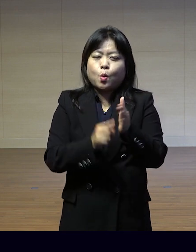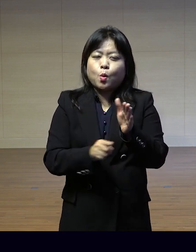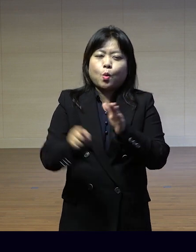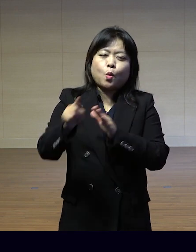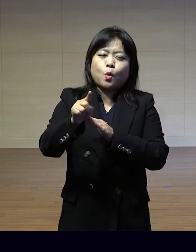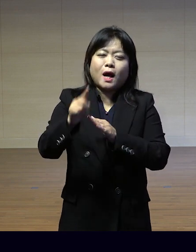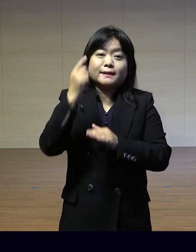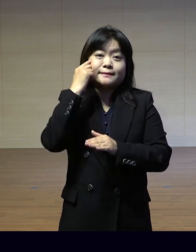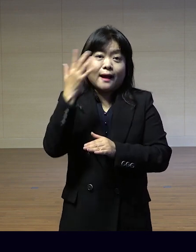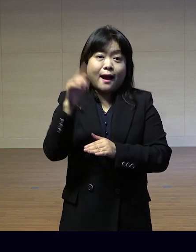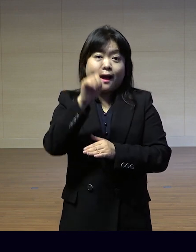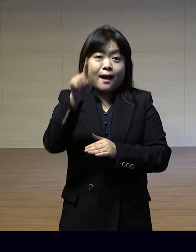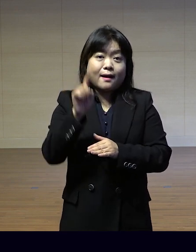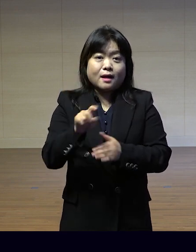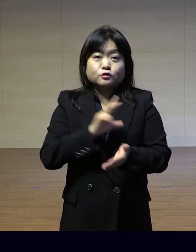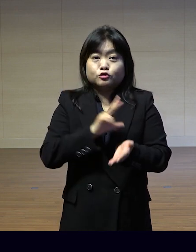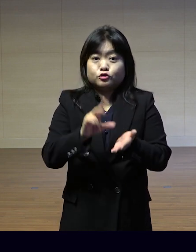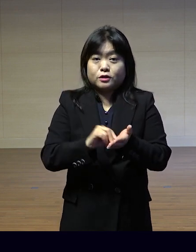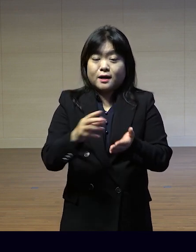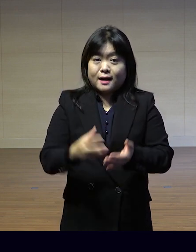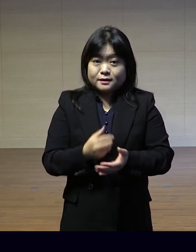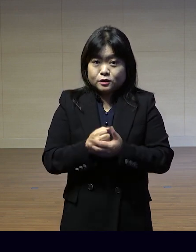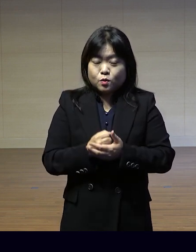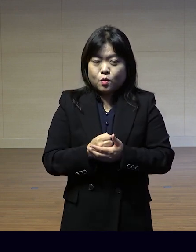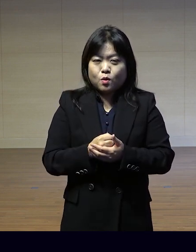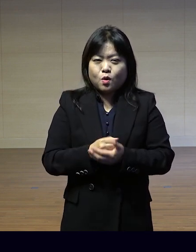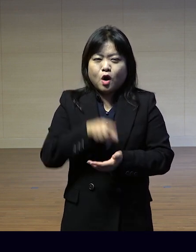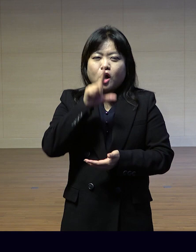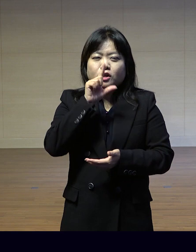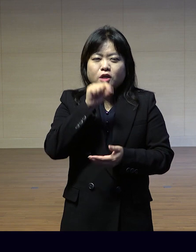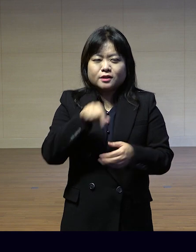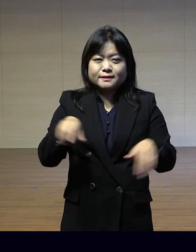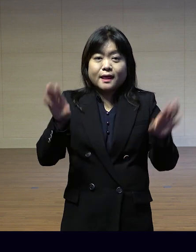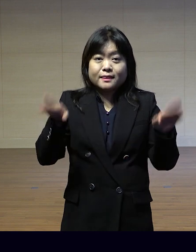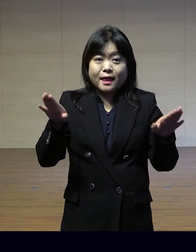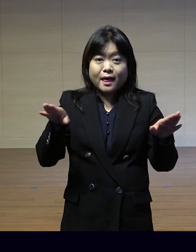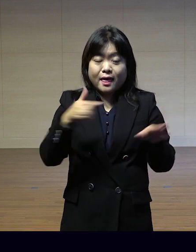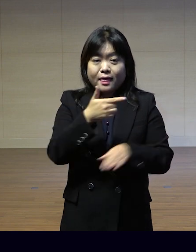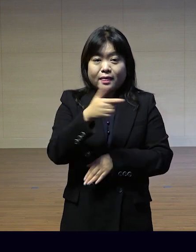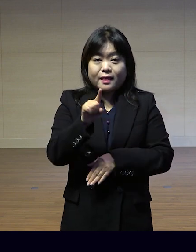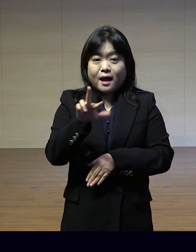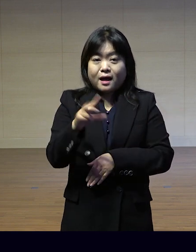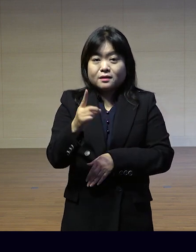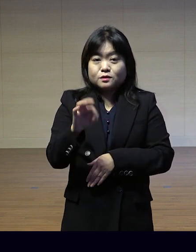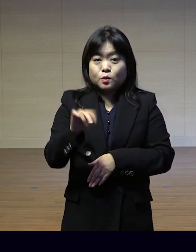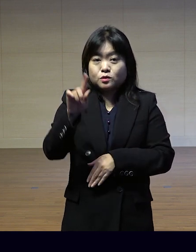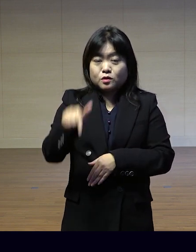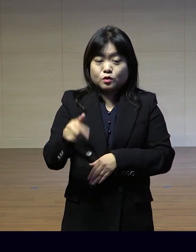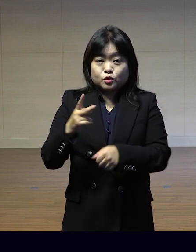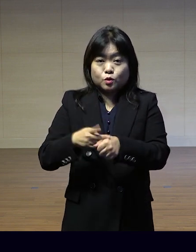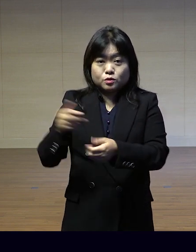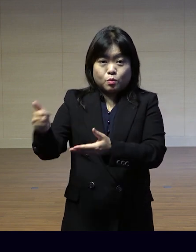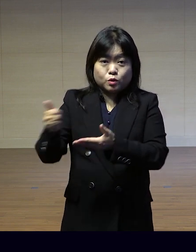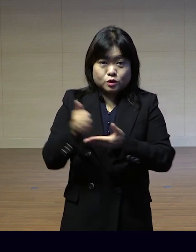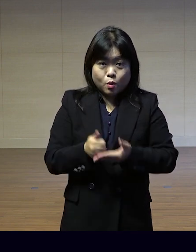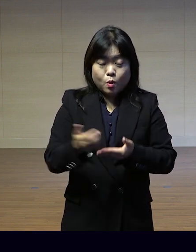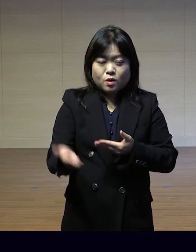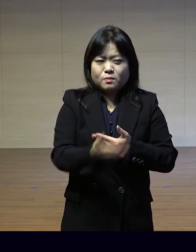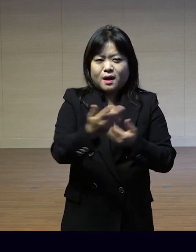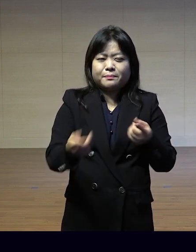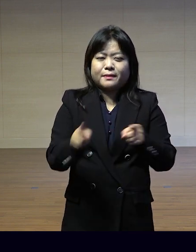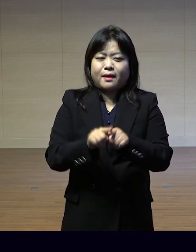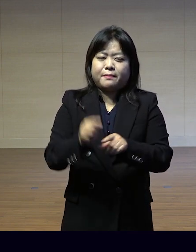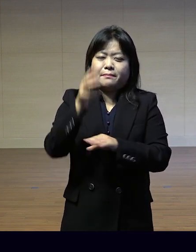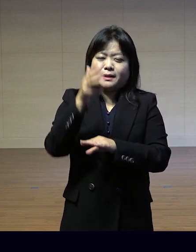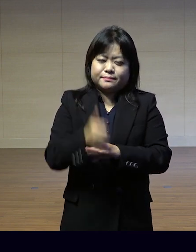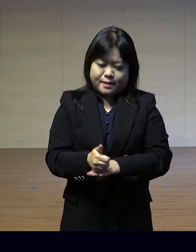진보하는가라고 하는 주제를 가지고 연세대학교 국학연구원의 나종석 교수를 모시고 여러분들하고